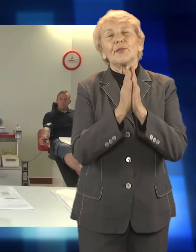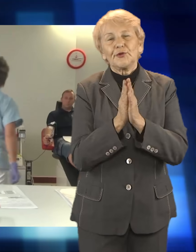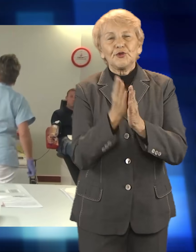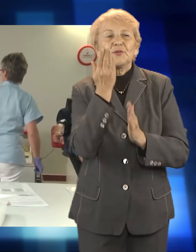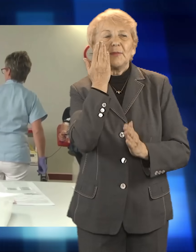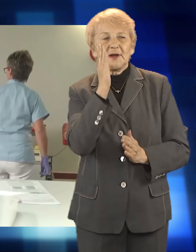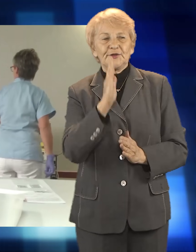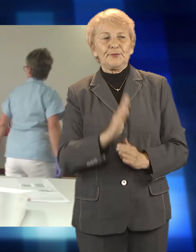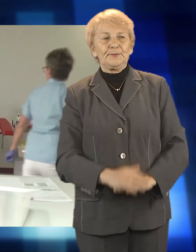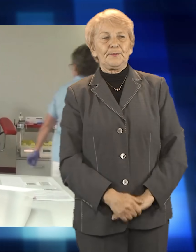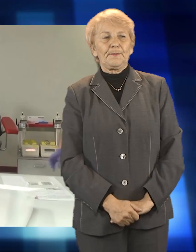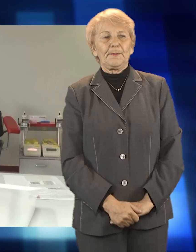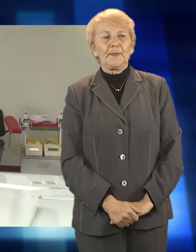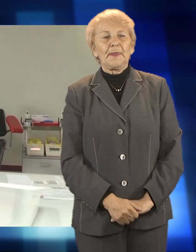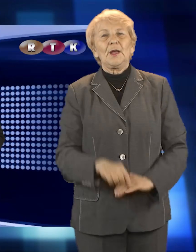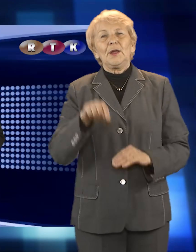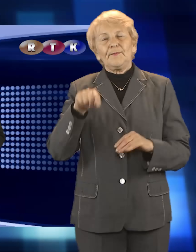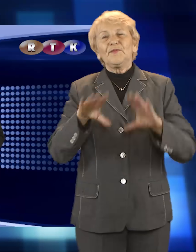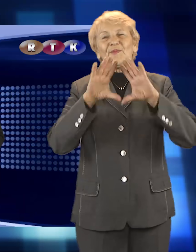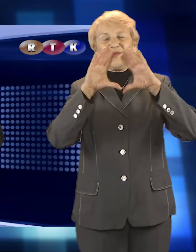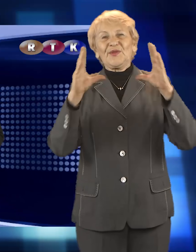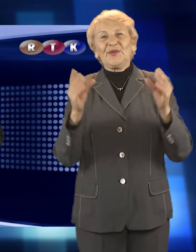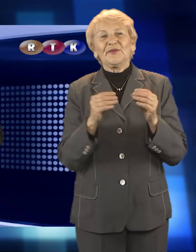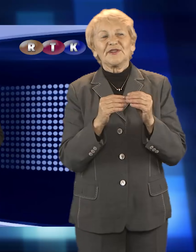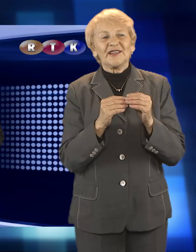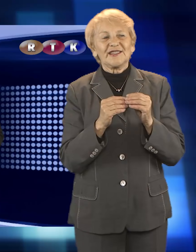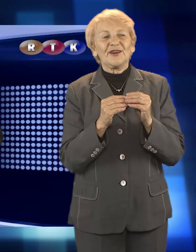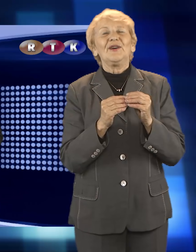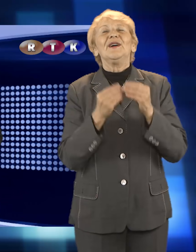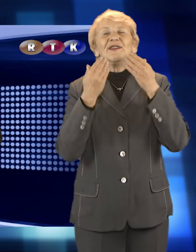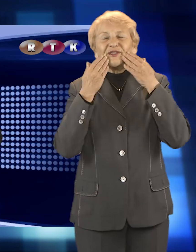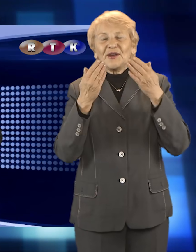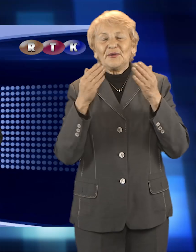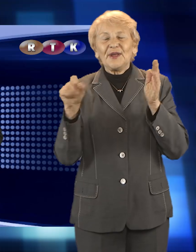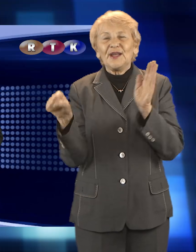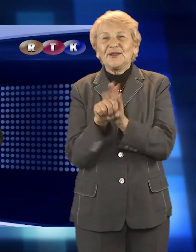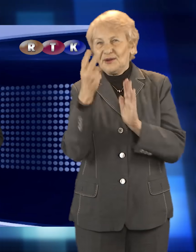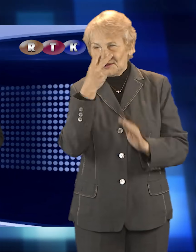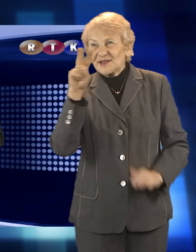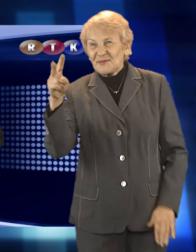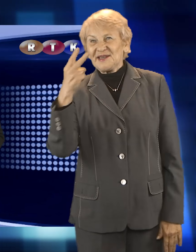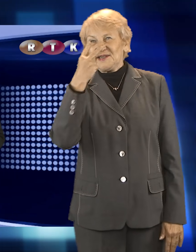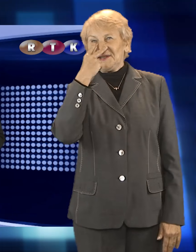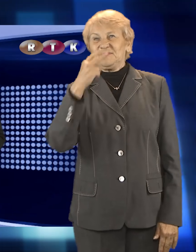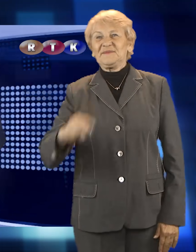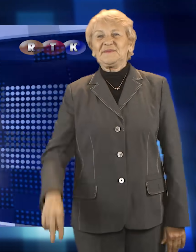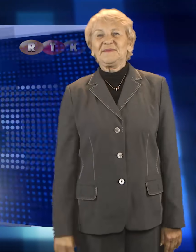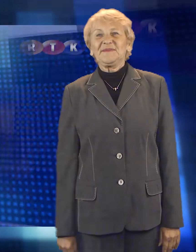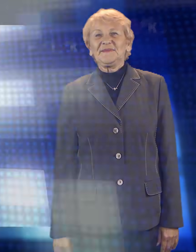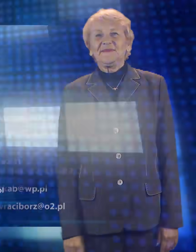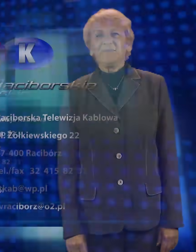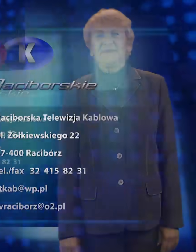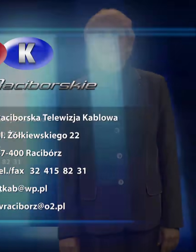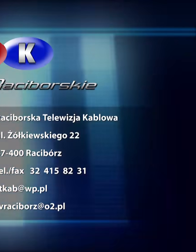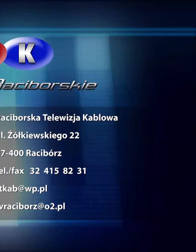objęci nadzorem pedagogicznym to wszystko co dziś dla państwa przygotowaliśmy dziękuję za uwagę i do zobaczenia